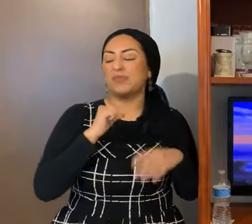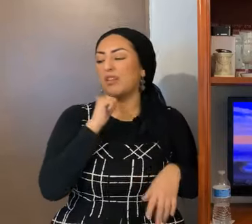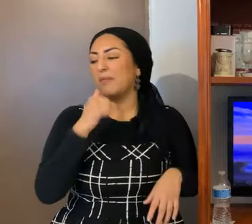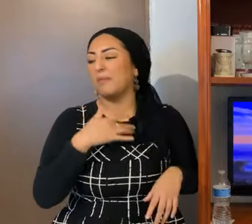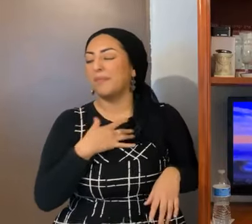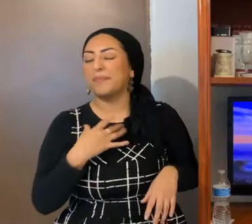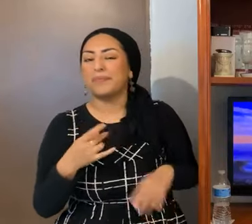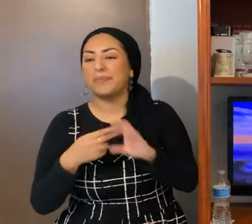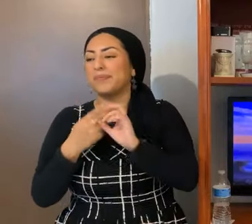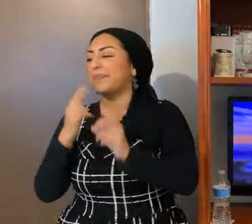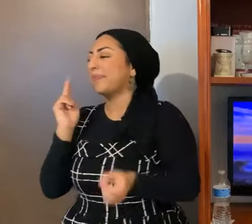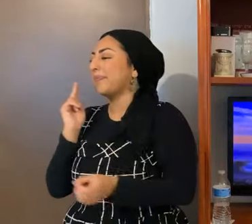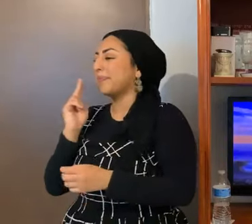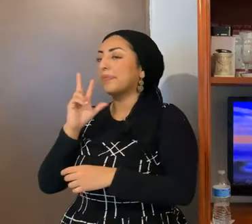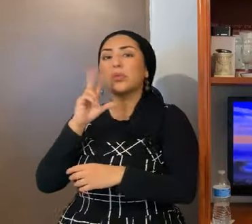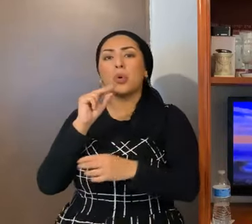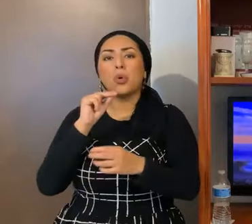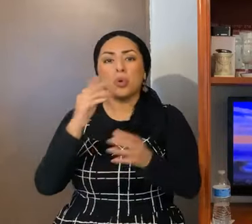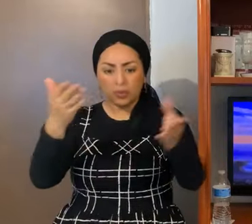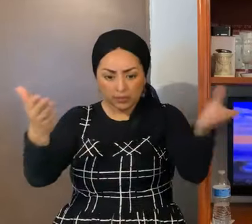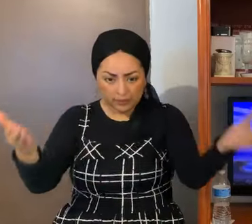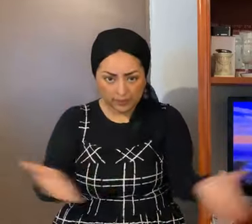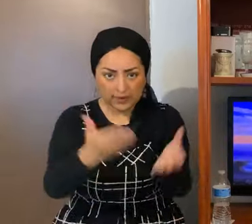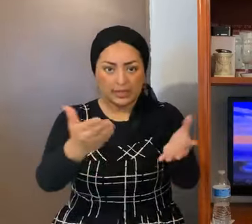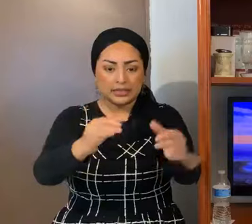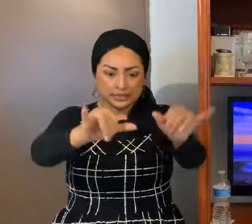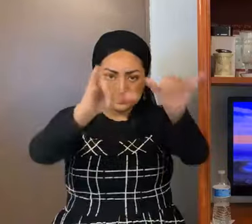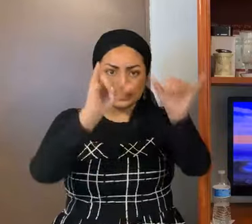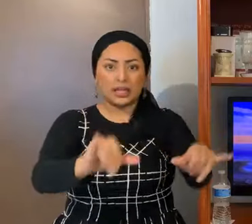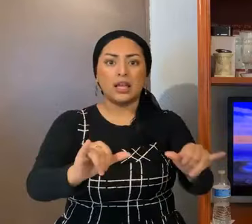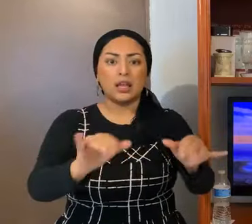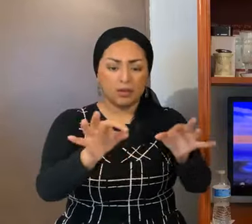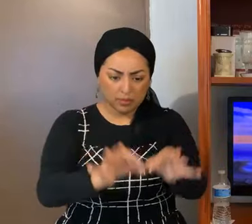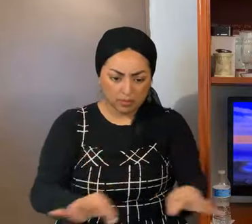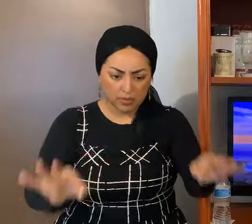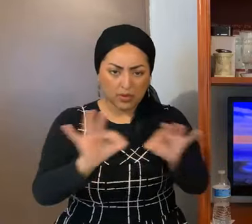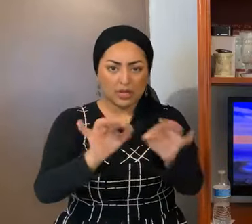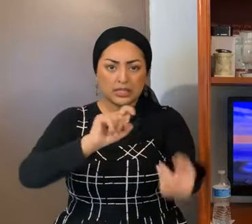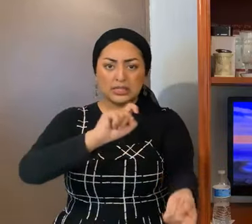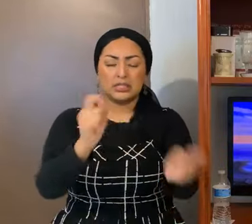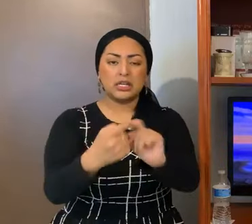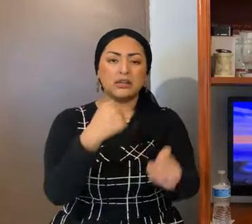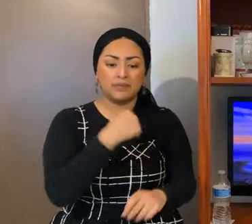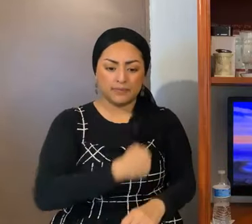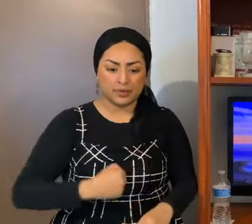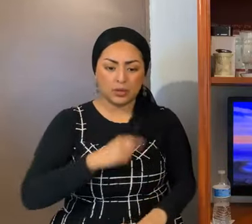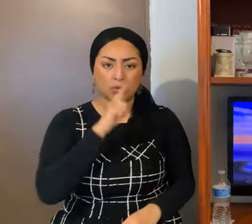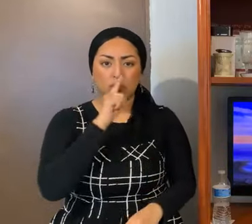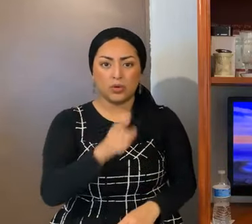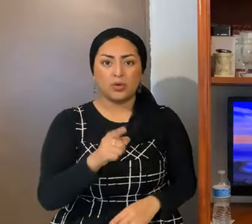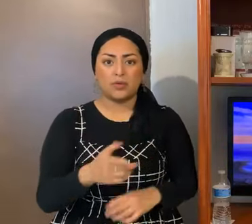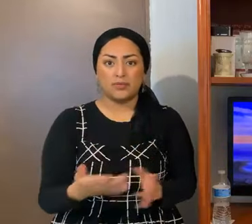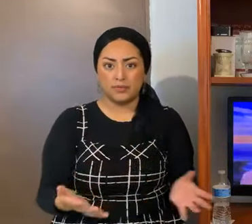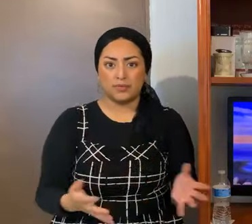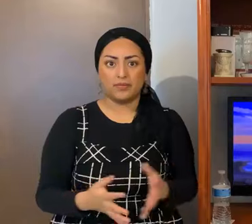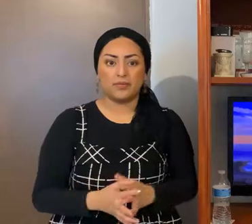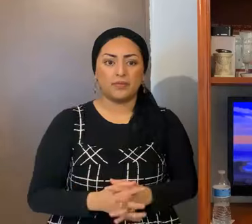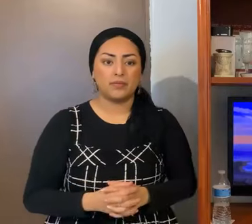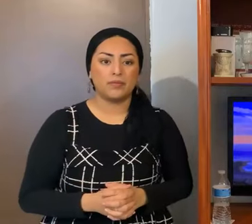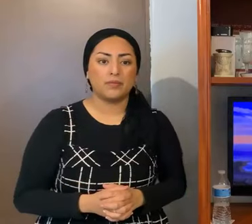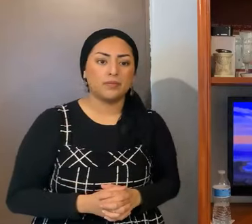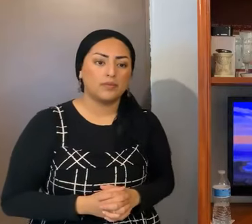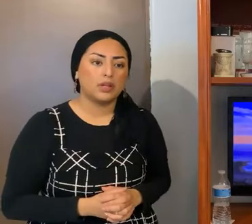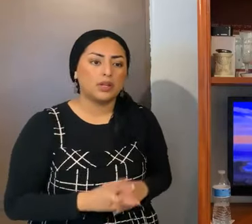aceptes y hagas arrepentimiento. Nadie quiere hablar del arrepentimiento, todo el mundo quiere hablar de la historia de la